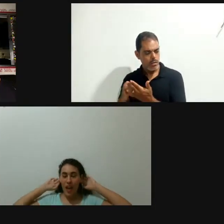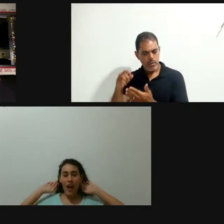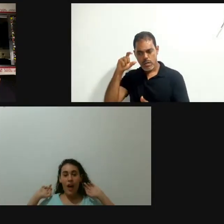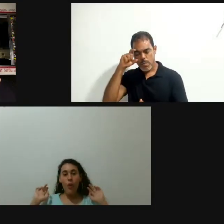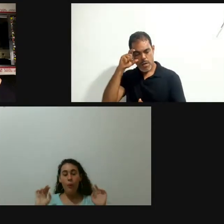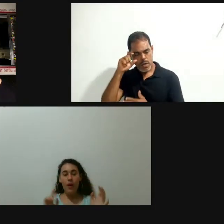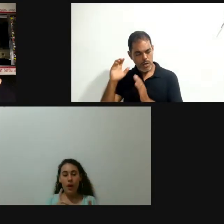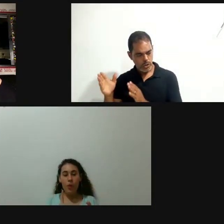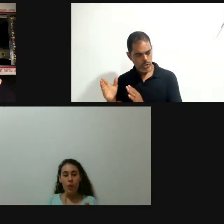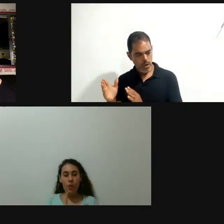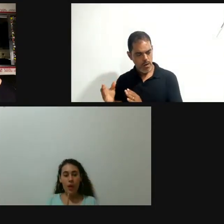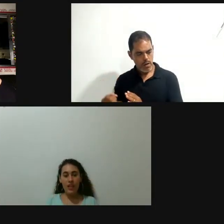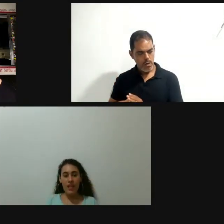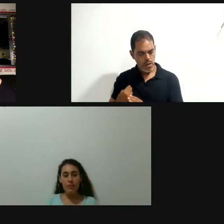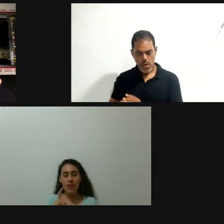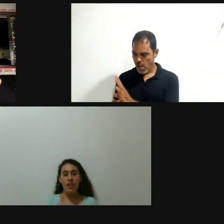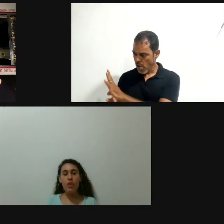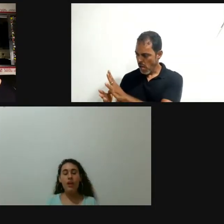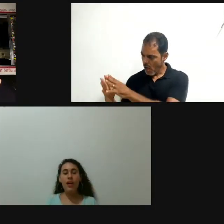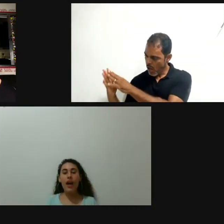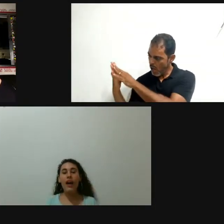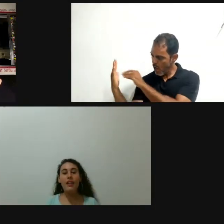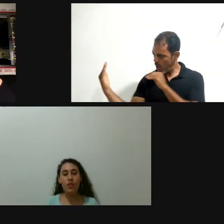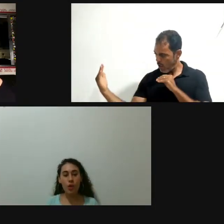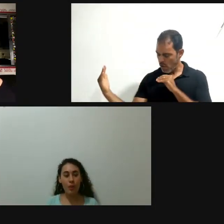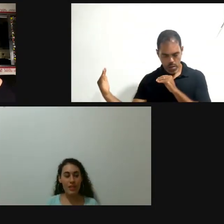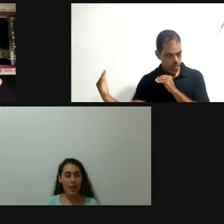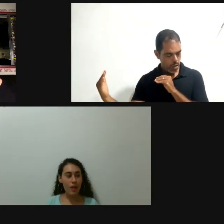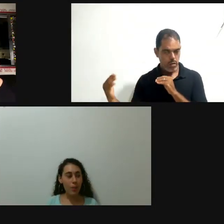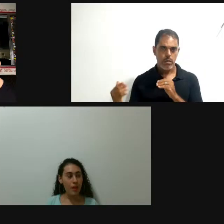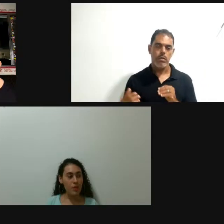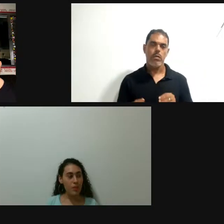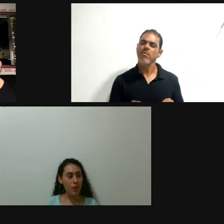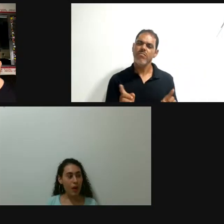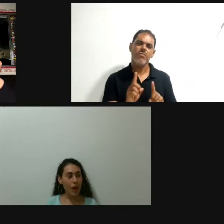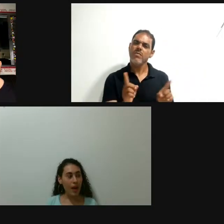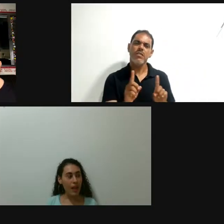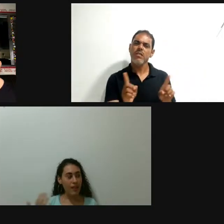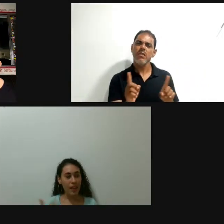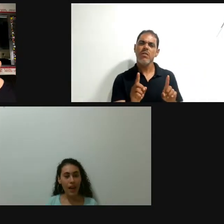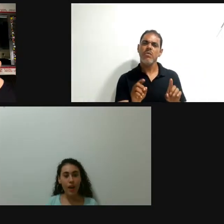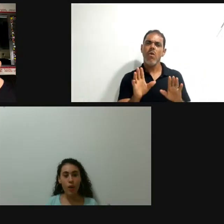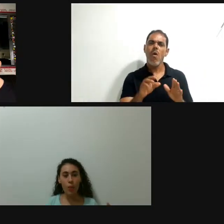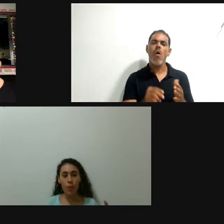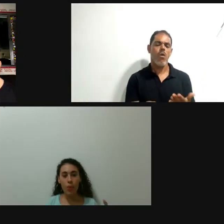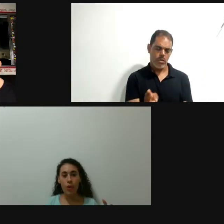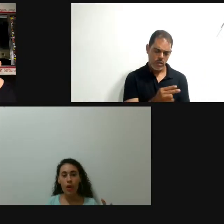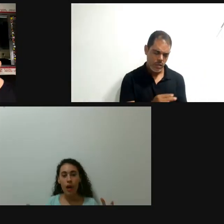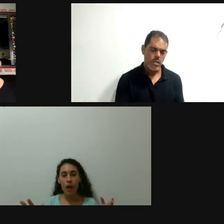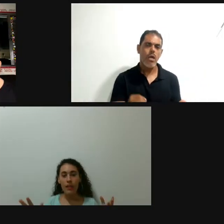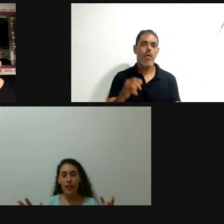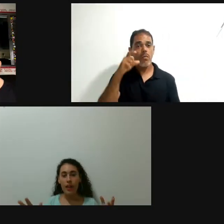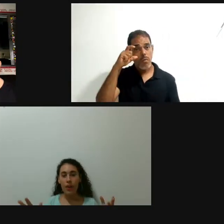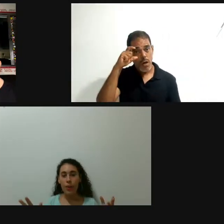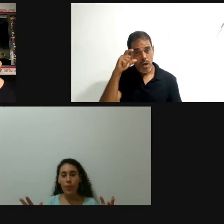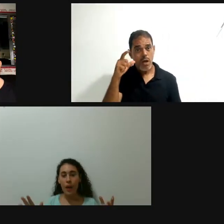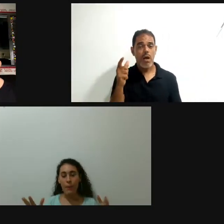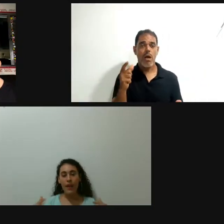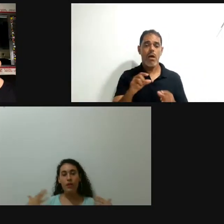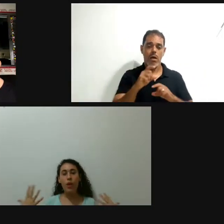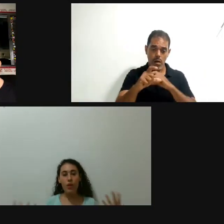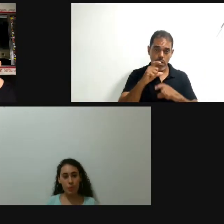Porque o anime e o mangá, eles só começaram mesmo a entrar como até